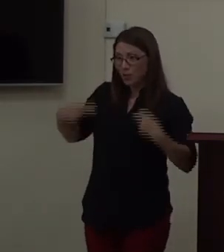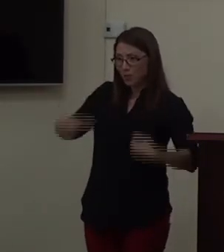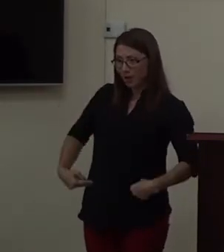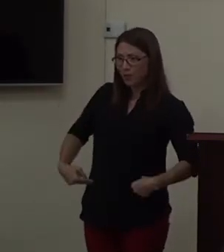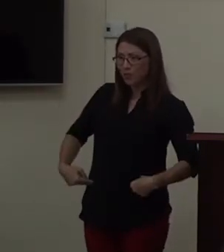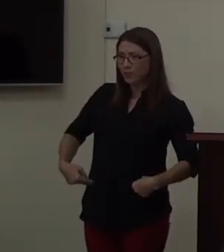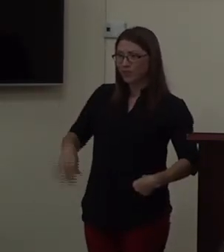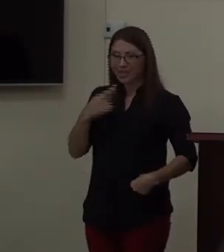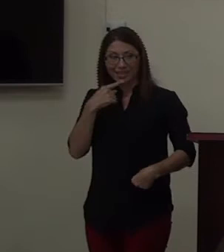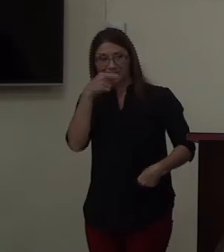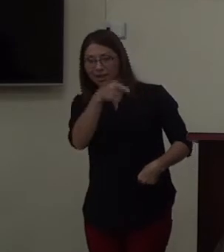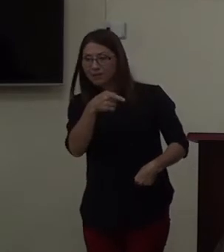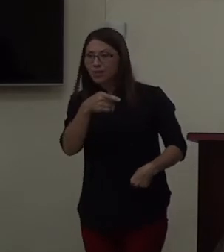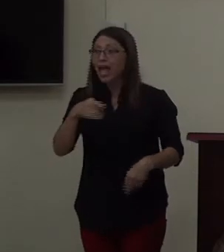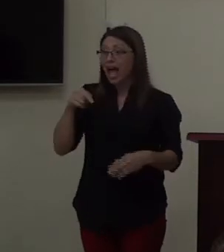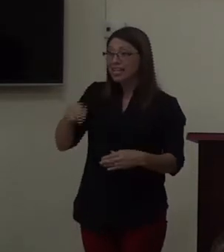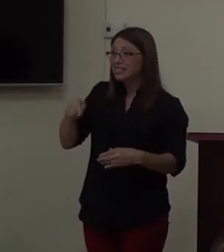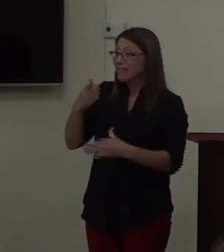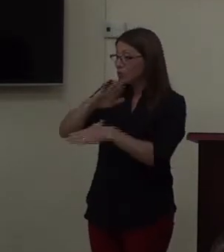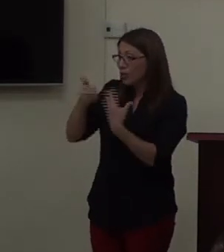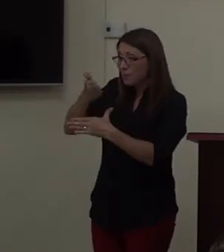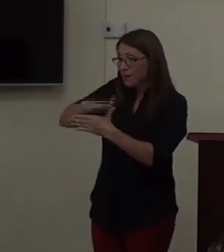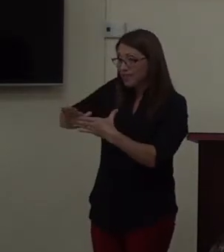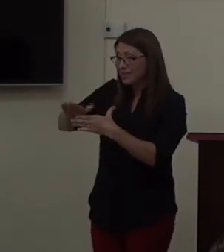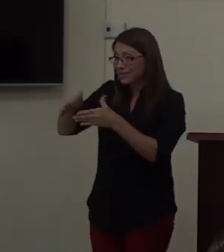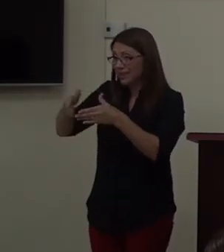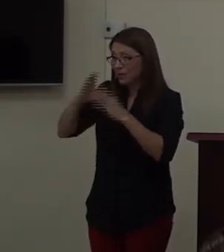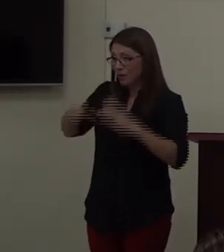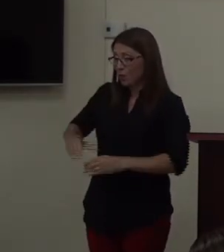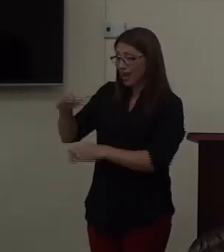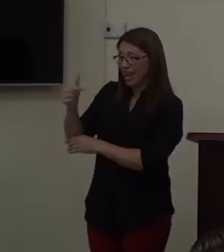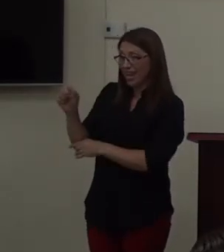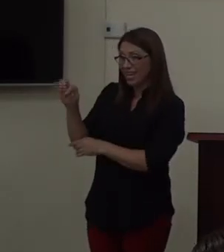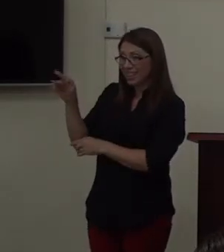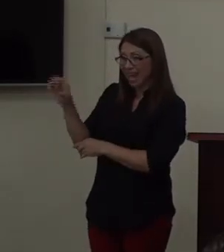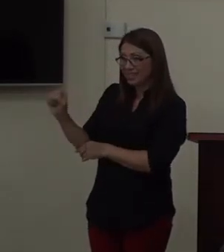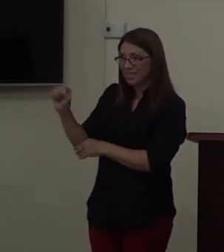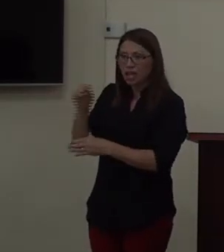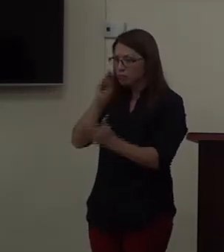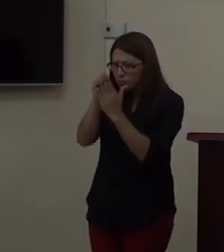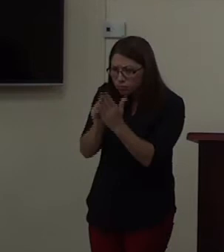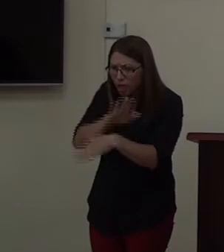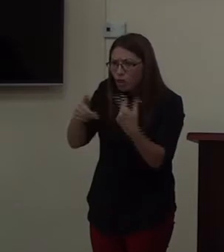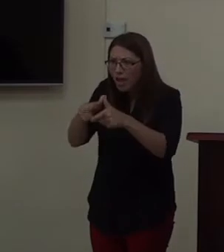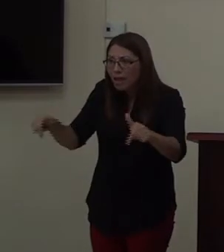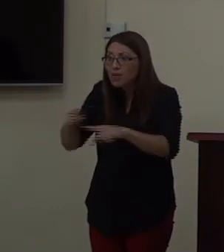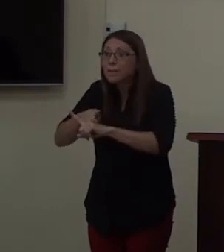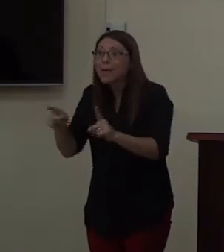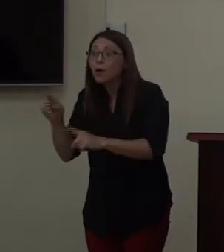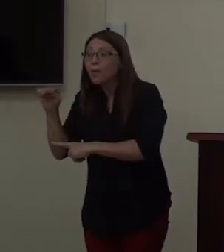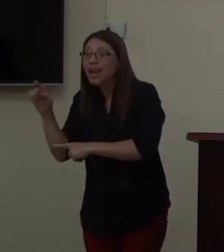de, están los genitales en todas las lenguas con las que se hizo, pero en el caso del malecu el grado de explicitud es